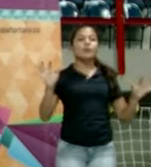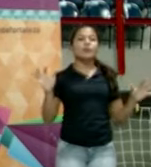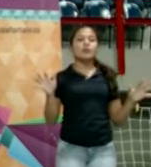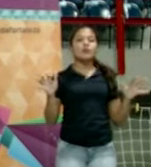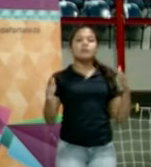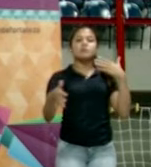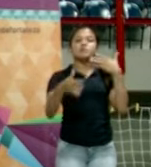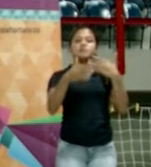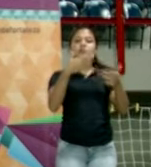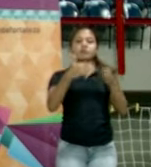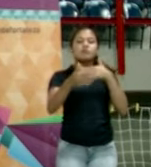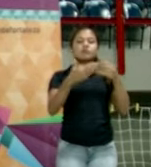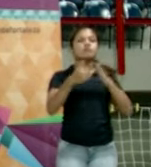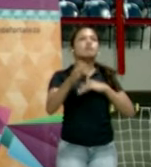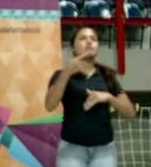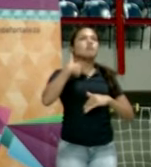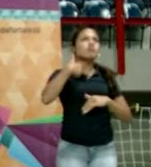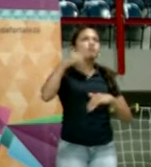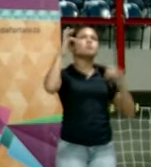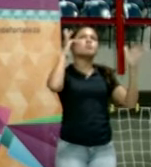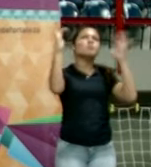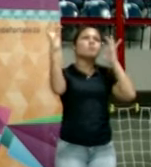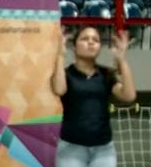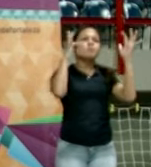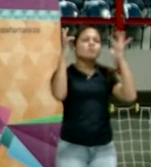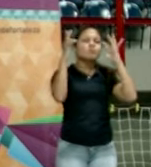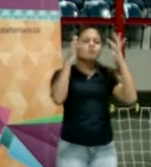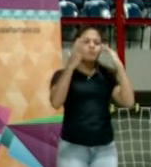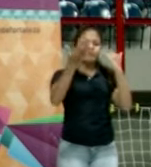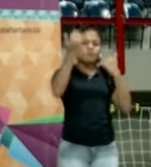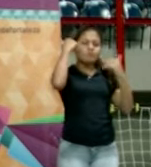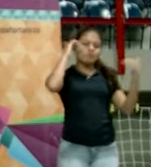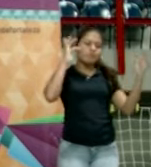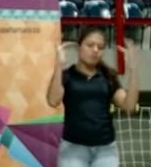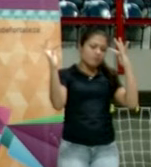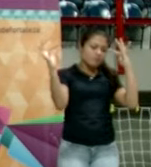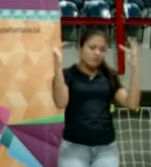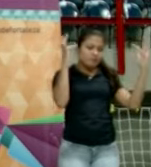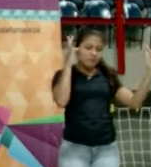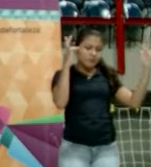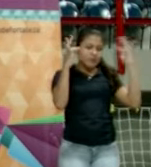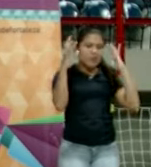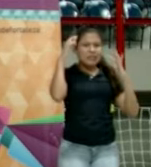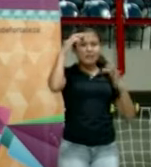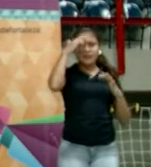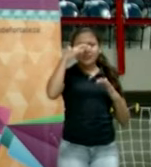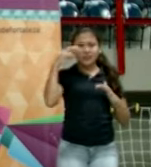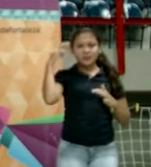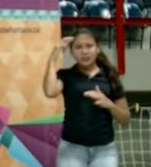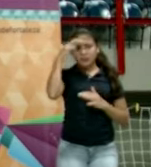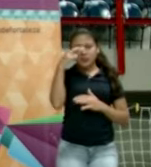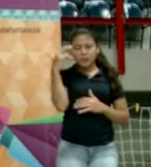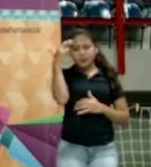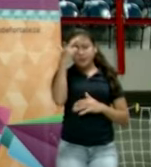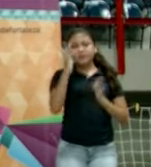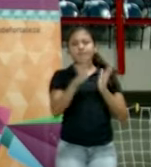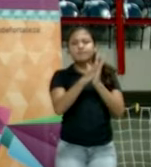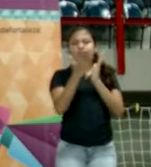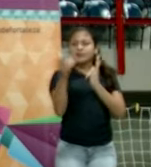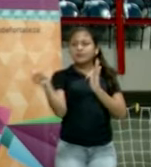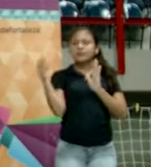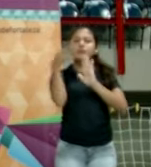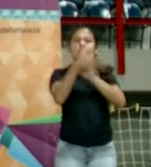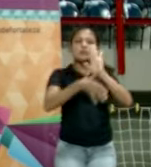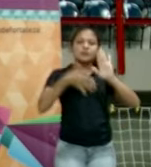irresistivelmente, a doutrina das ideias formava-se em sua mente. O texto faz referência à relação